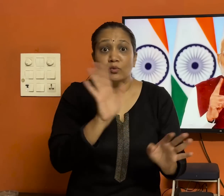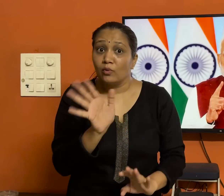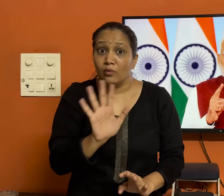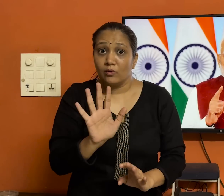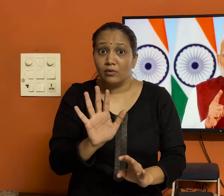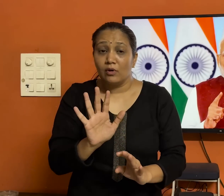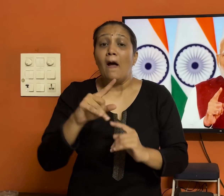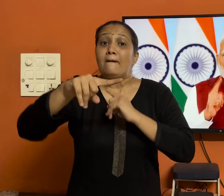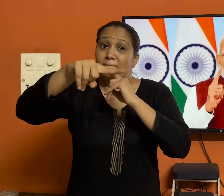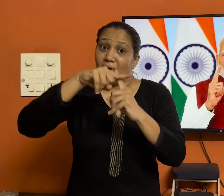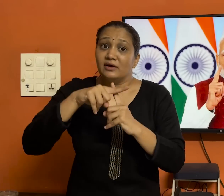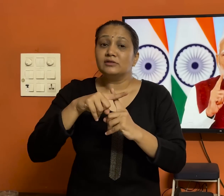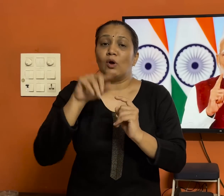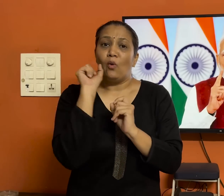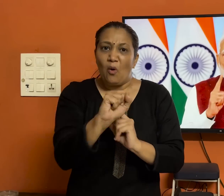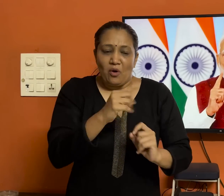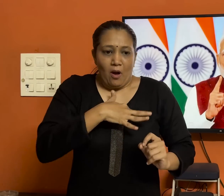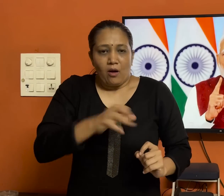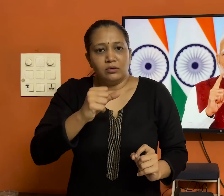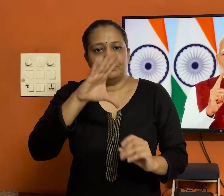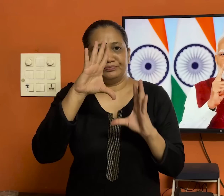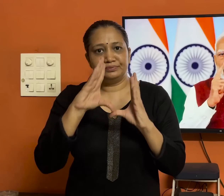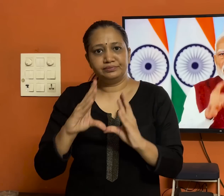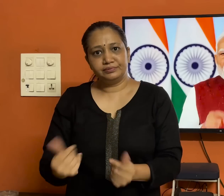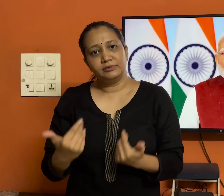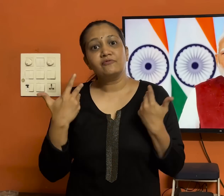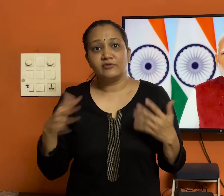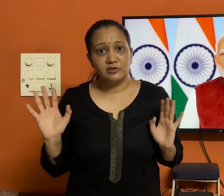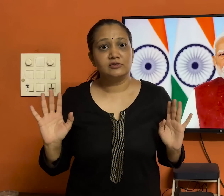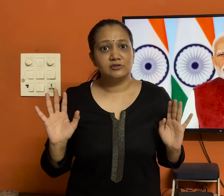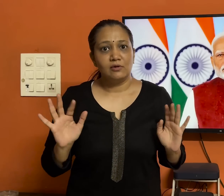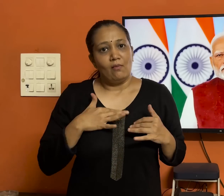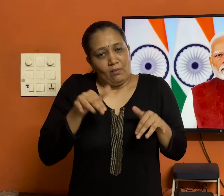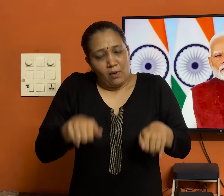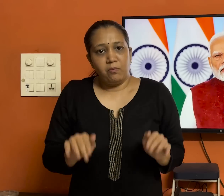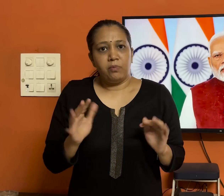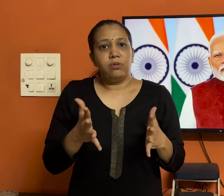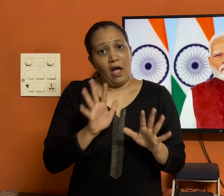बल्कि उनका हौसला भी थर्रा गया।